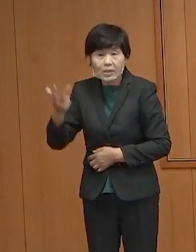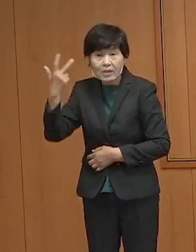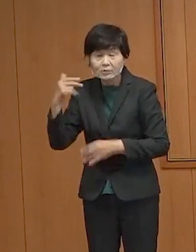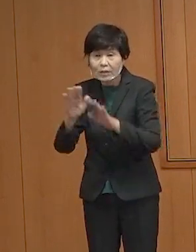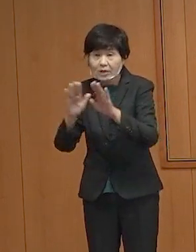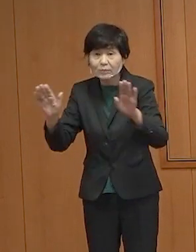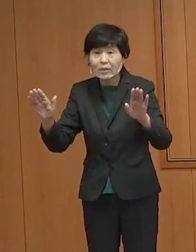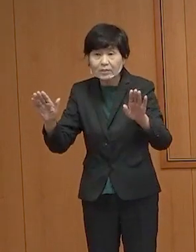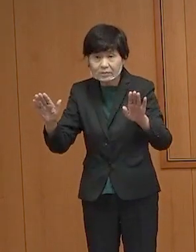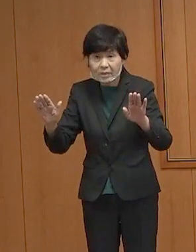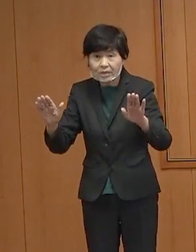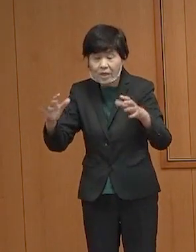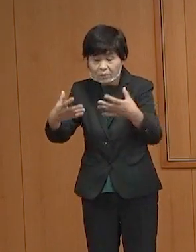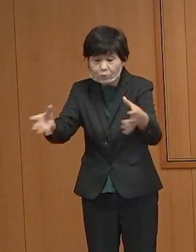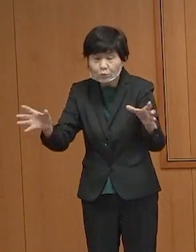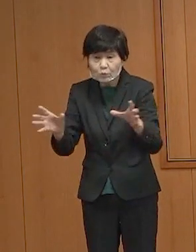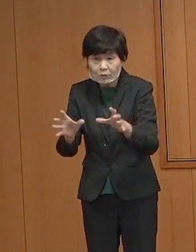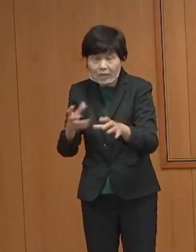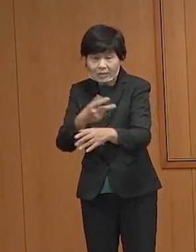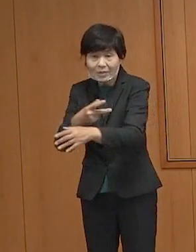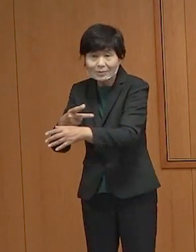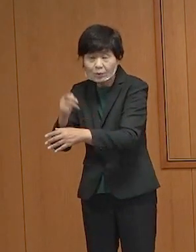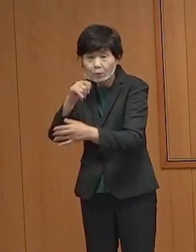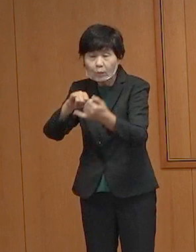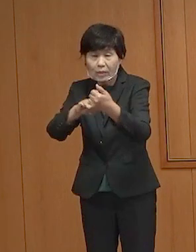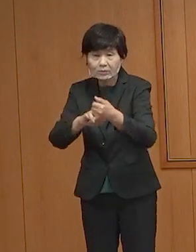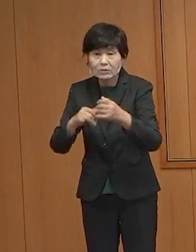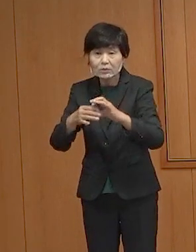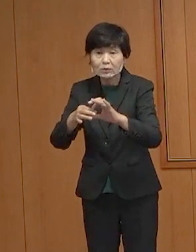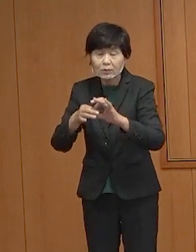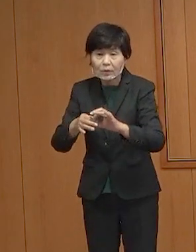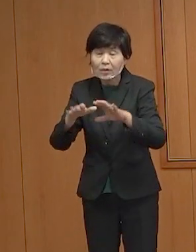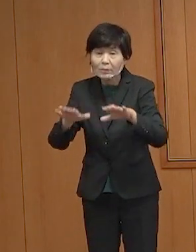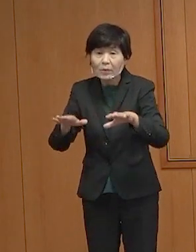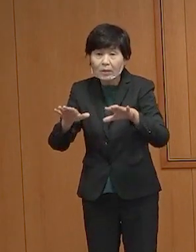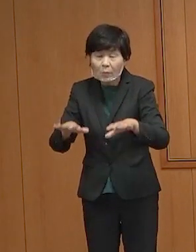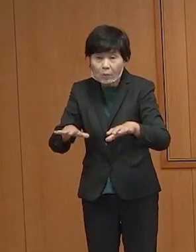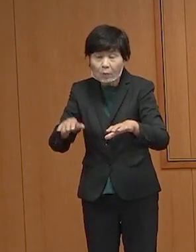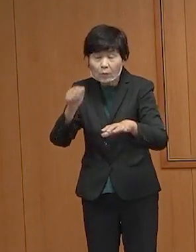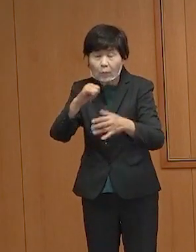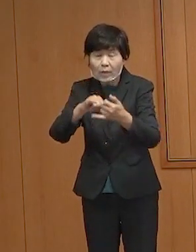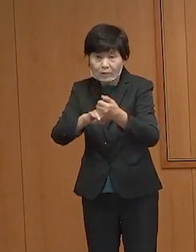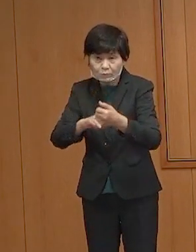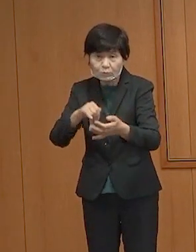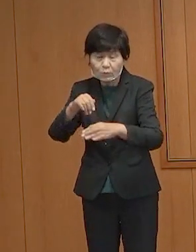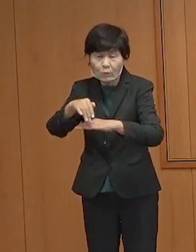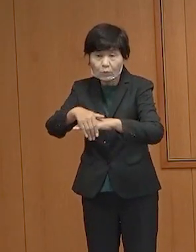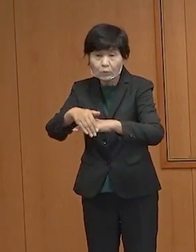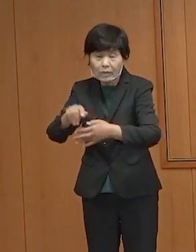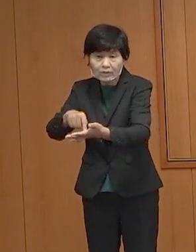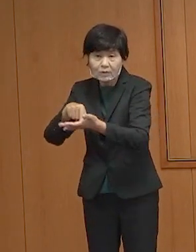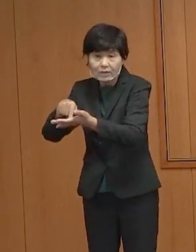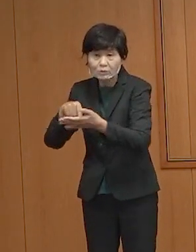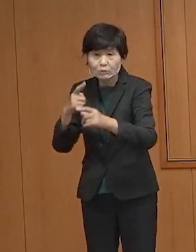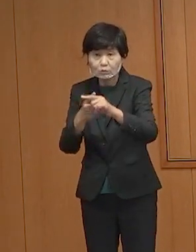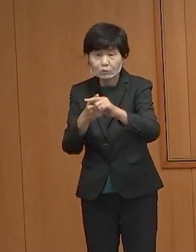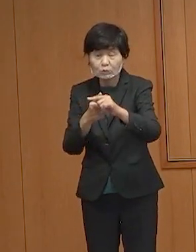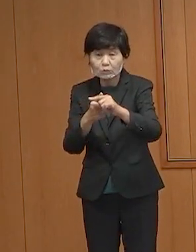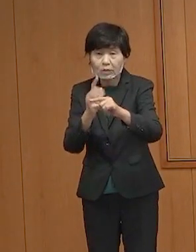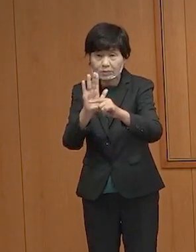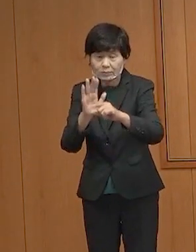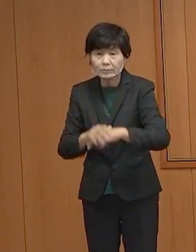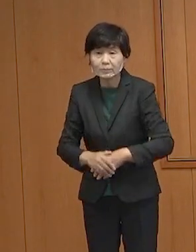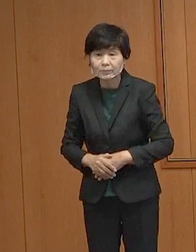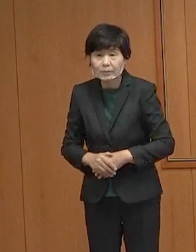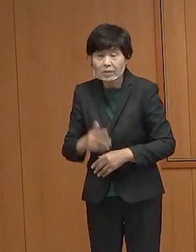等の予約については、予約も受付中でございますが、市民の皆様方におかれましても